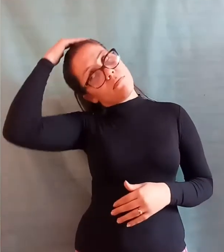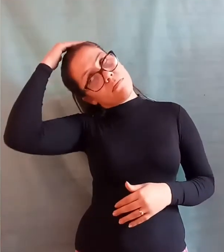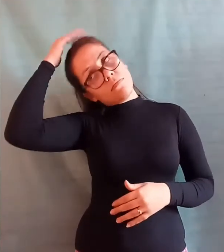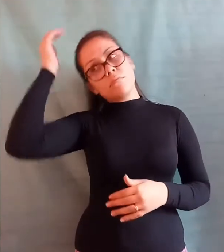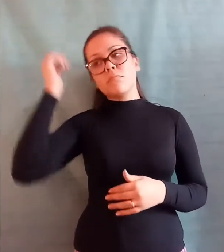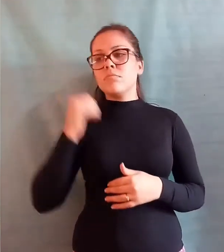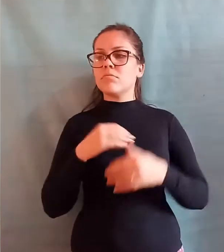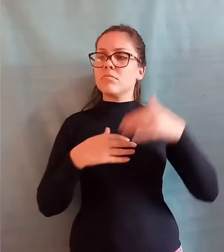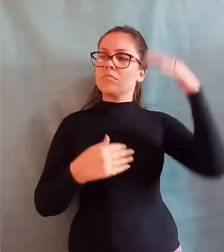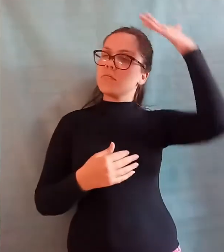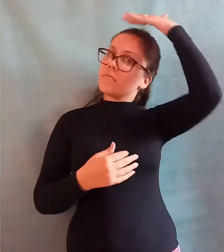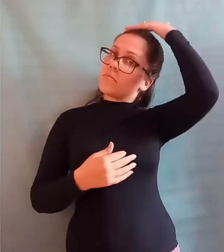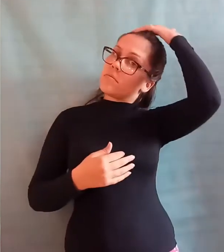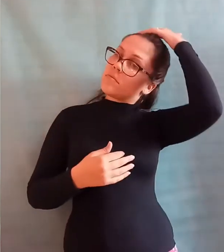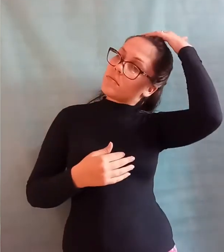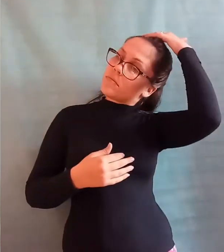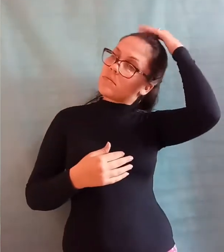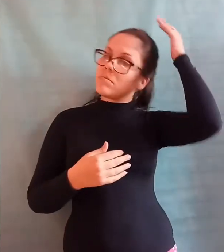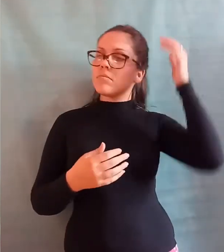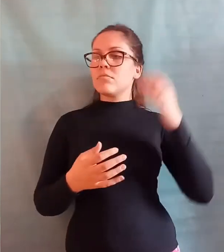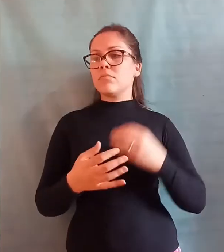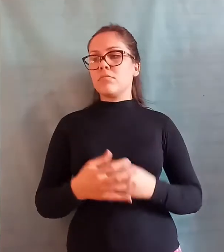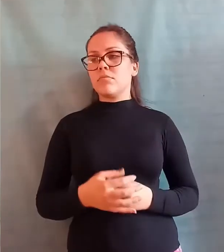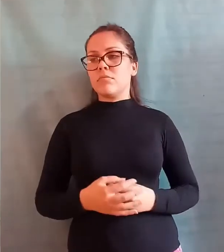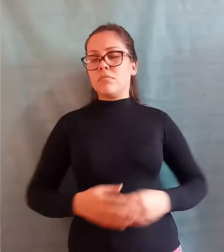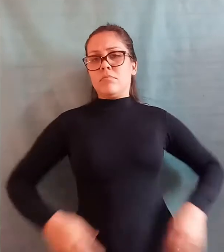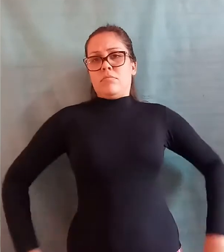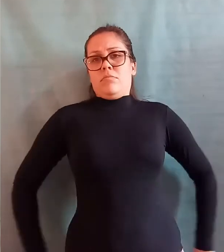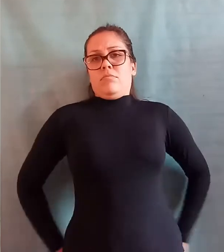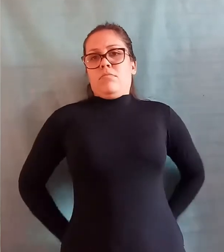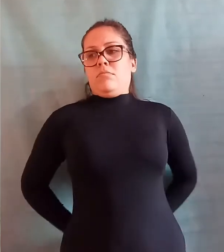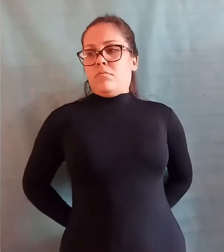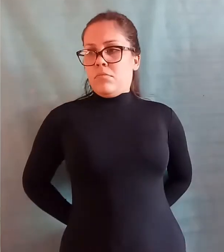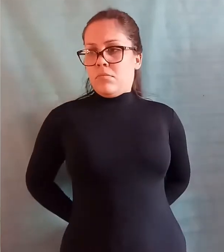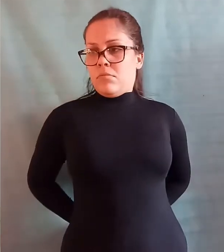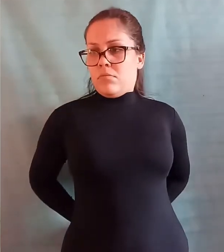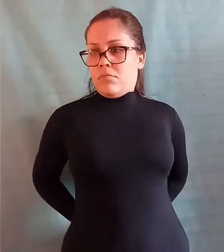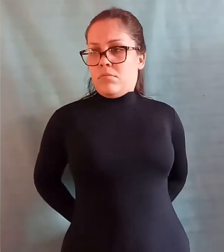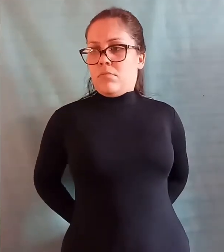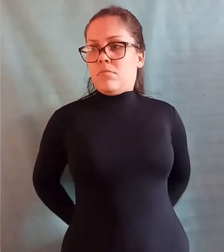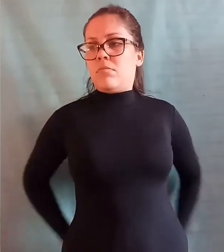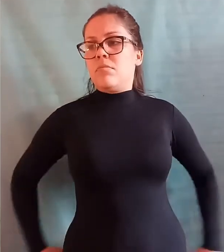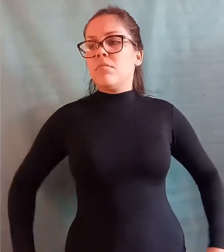espreguiçar. Puxa a cabeça para um lado, puxa para o outro.